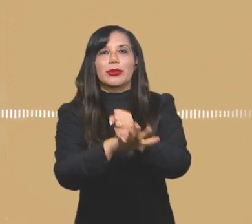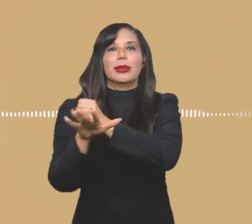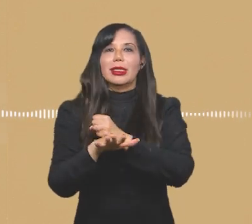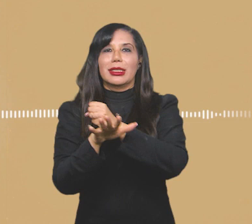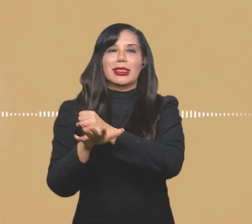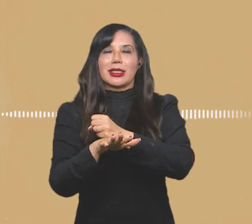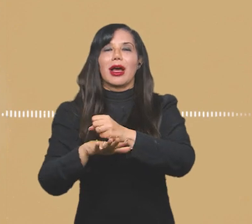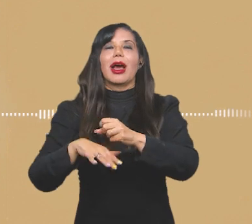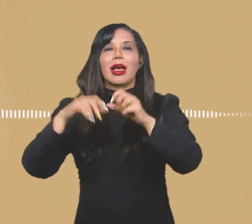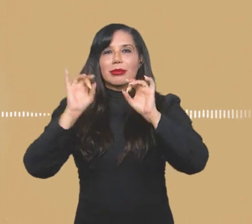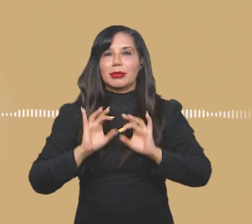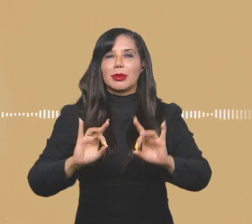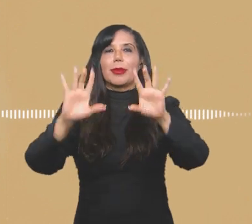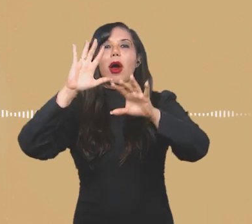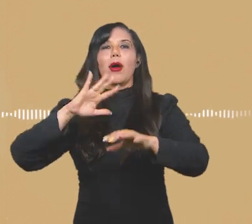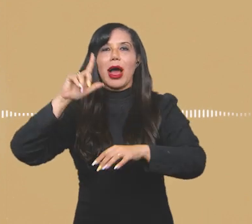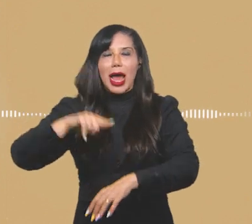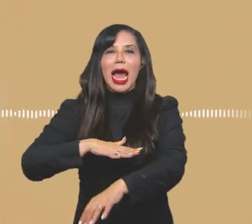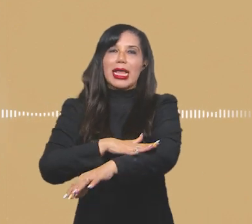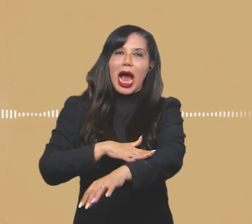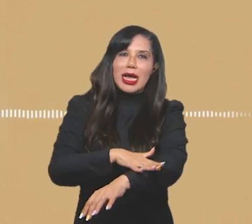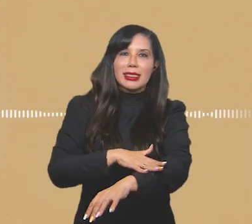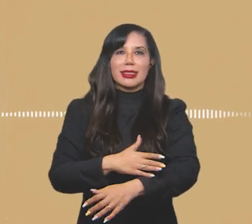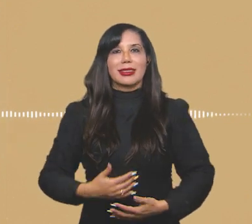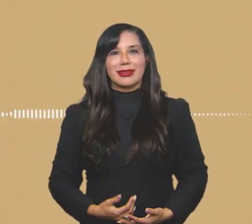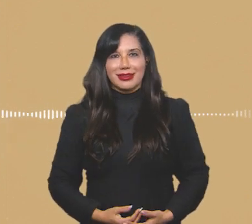específica, racializada.